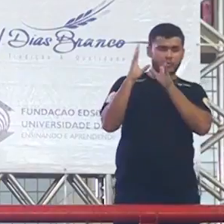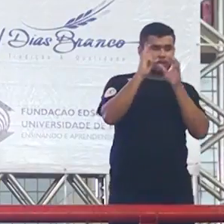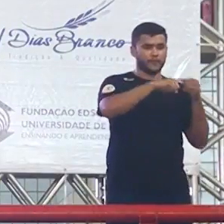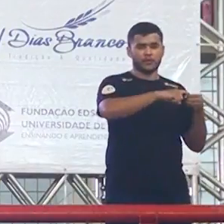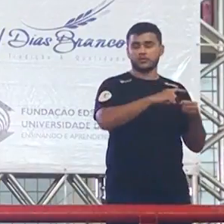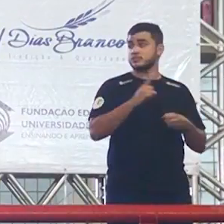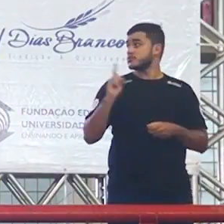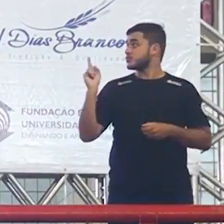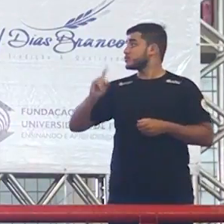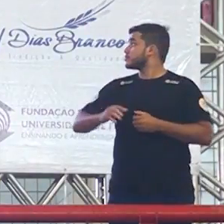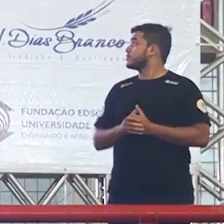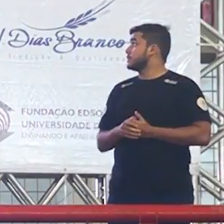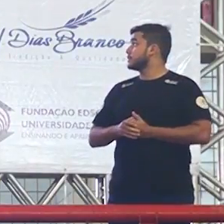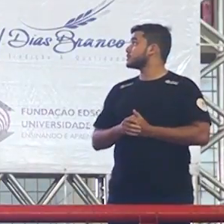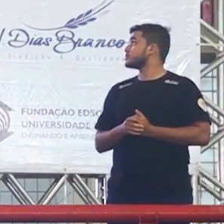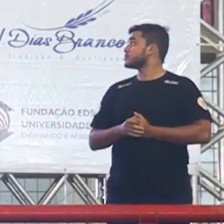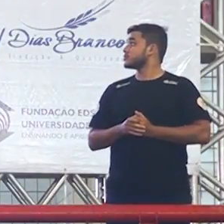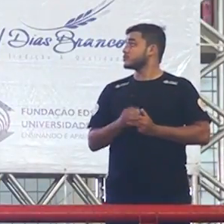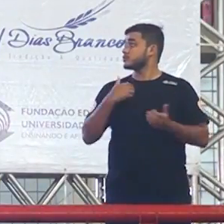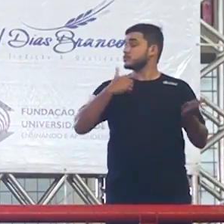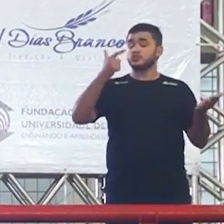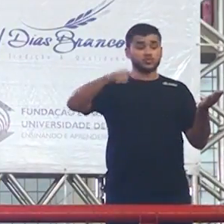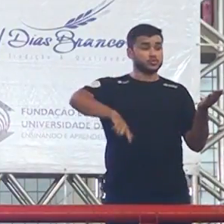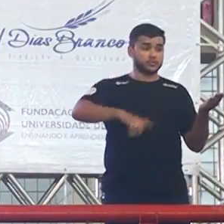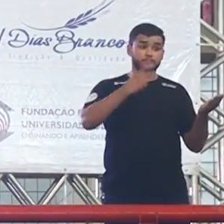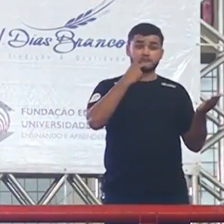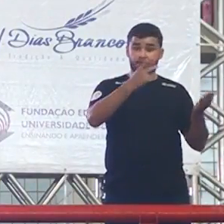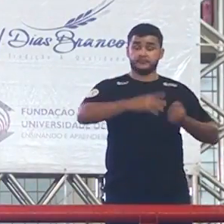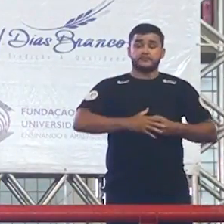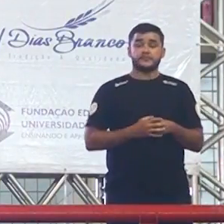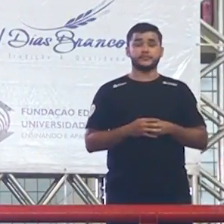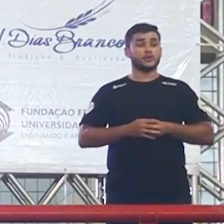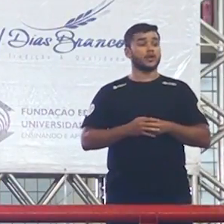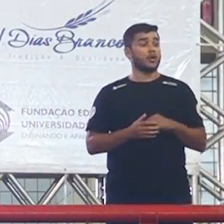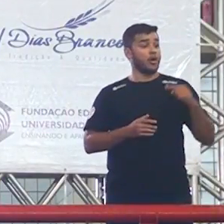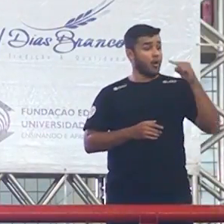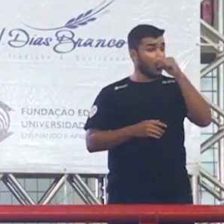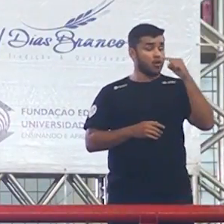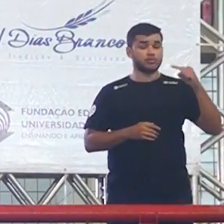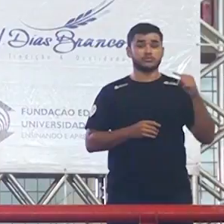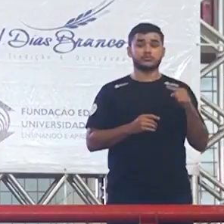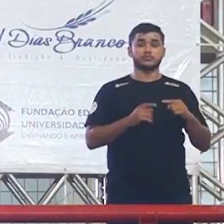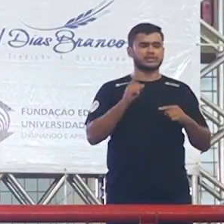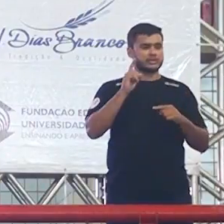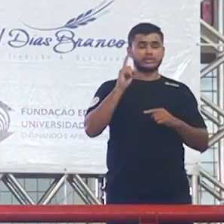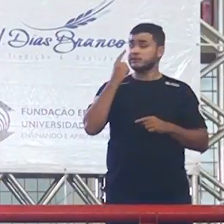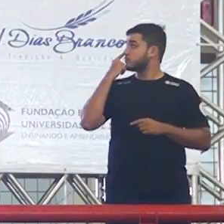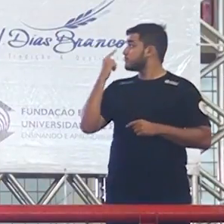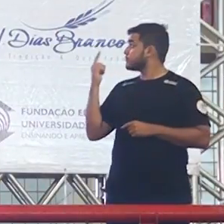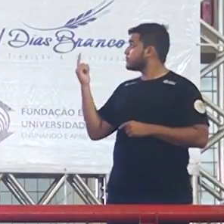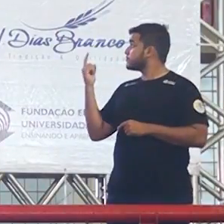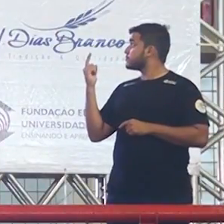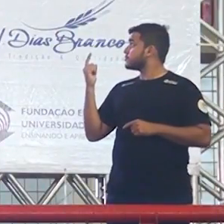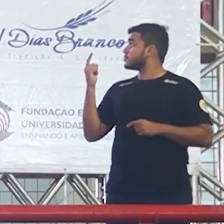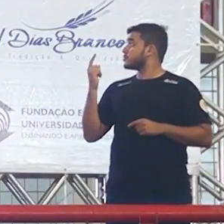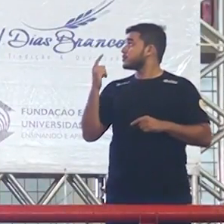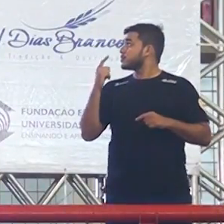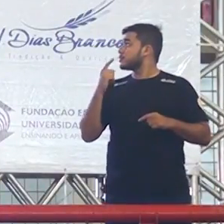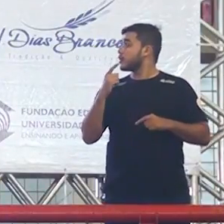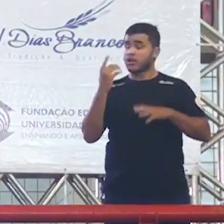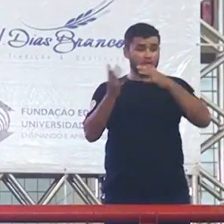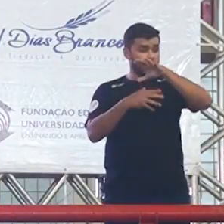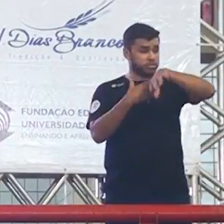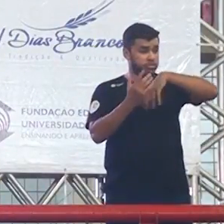que saco. Repito. Vamos lá. Como é que esses elétrons estão? Como é, pessoal? Como é